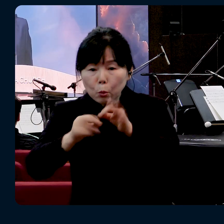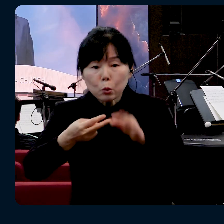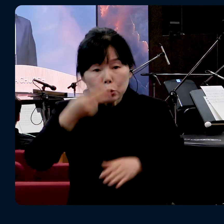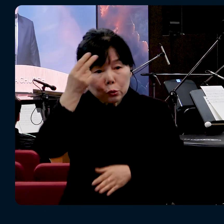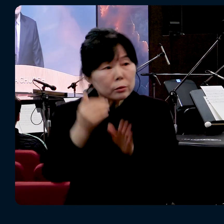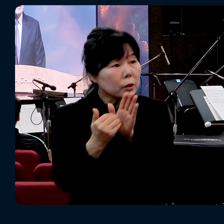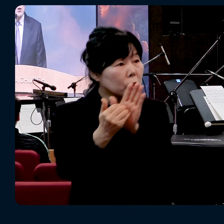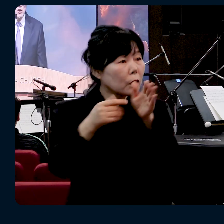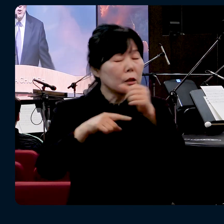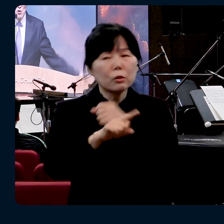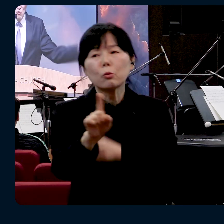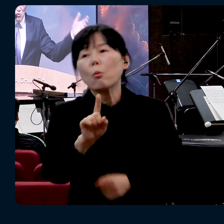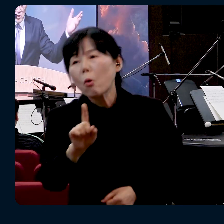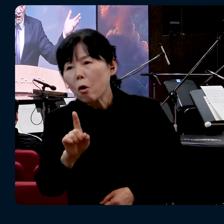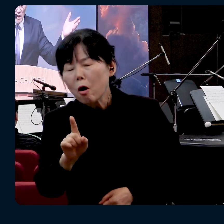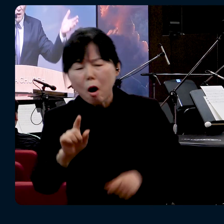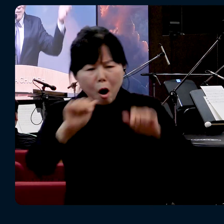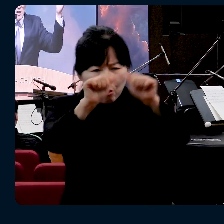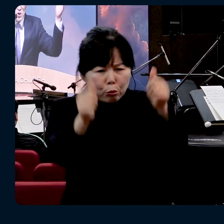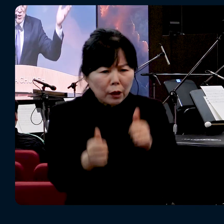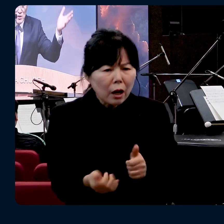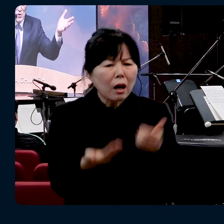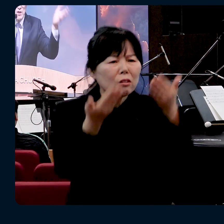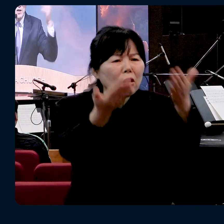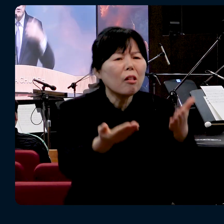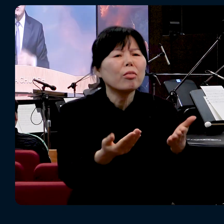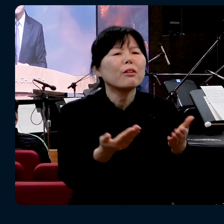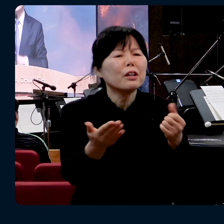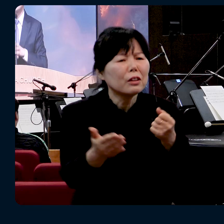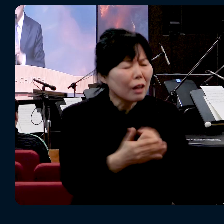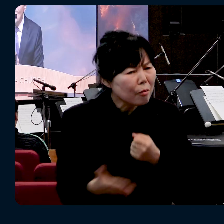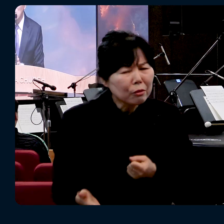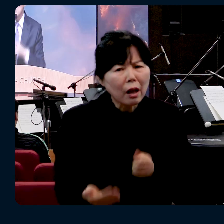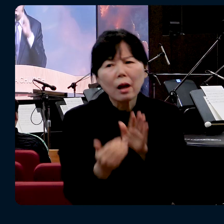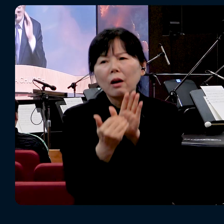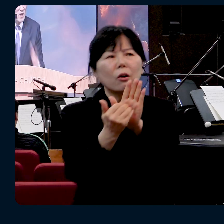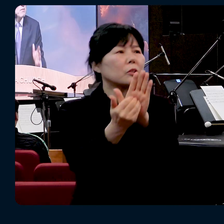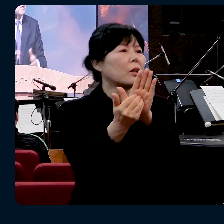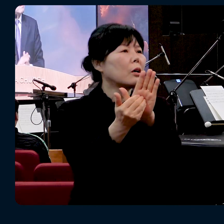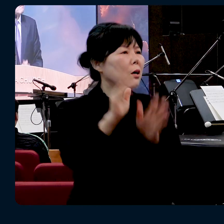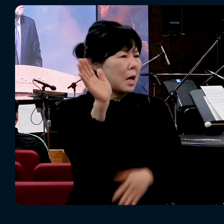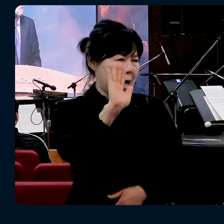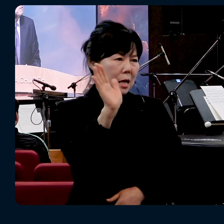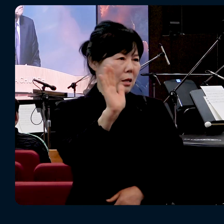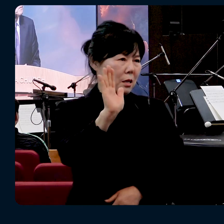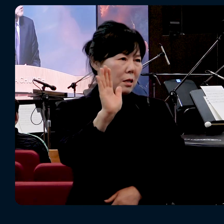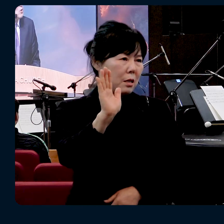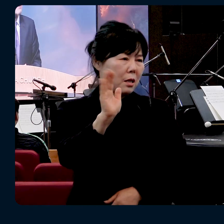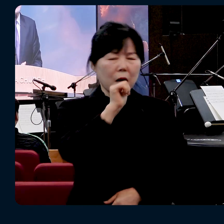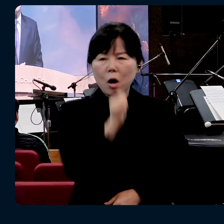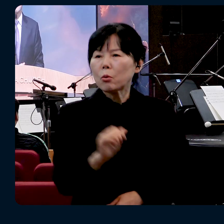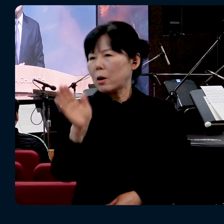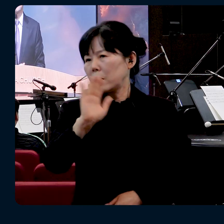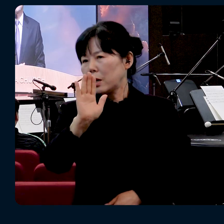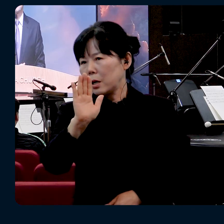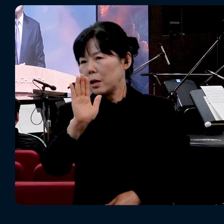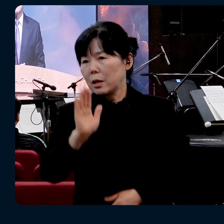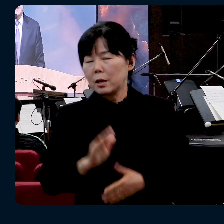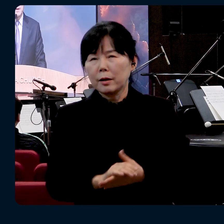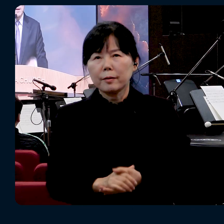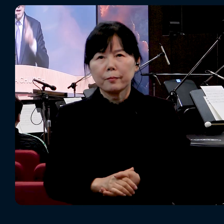포도주를 거부한 것은 그것이 우상에게 바쳐진 것이기에 그런 것 절대로 아닙니다. 절대로